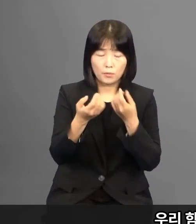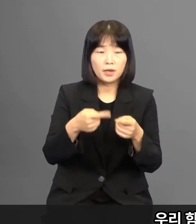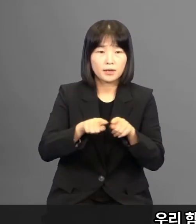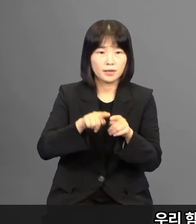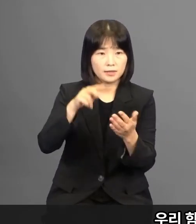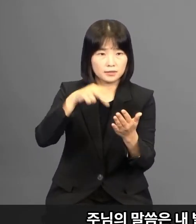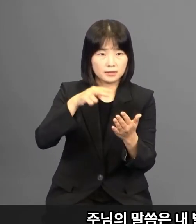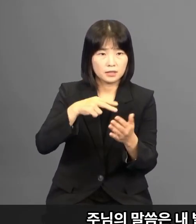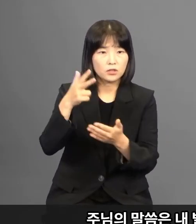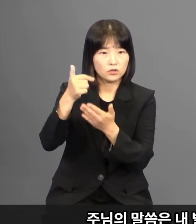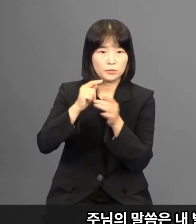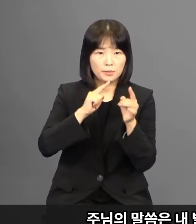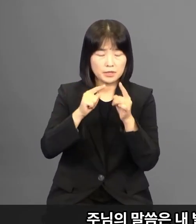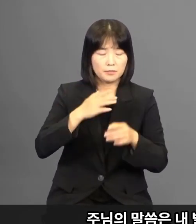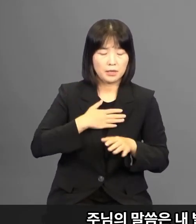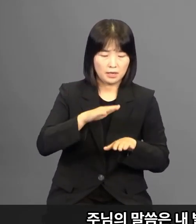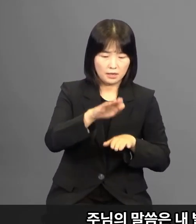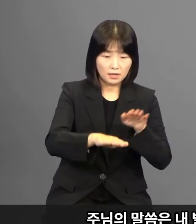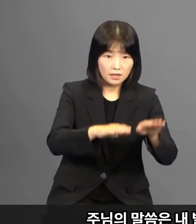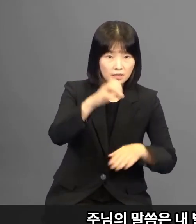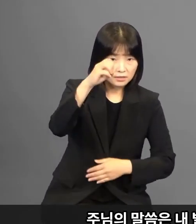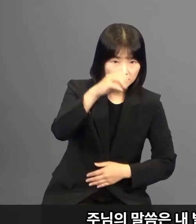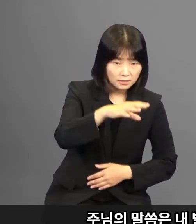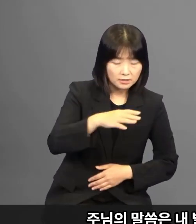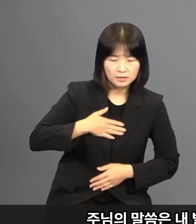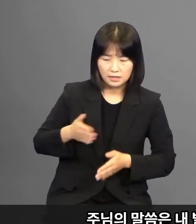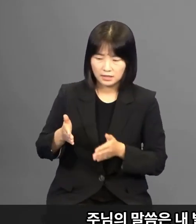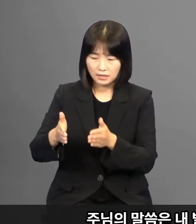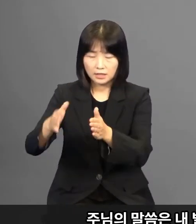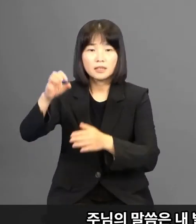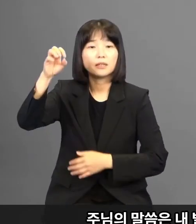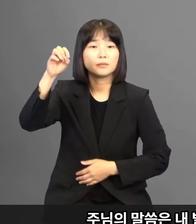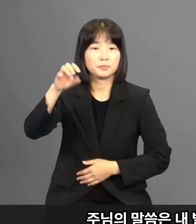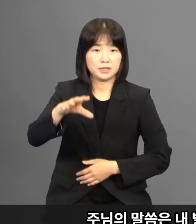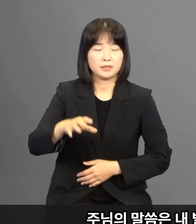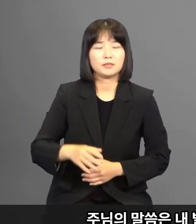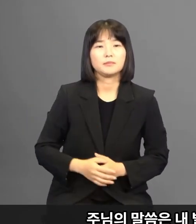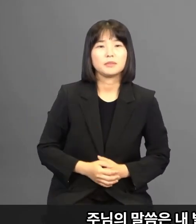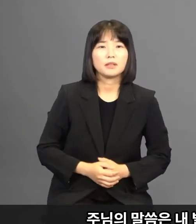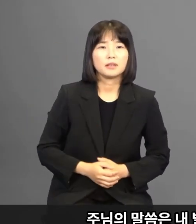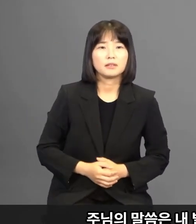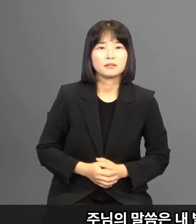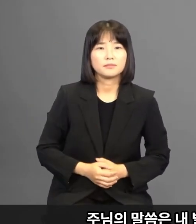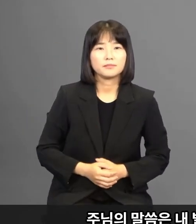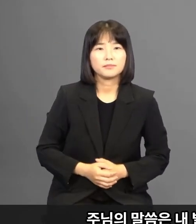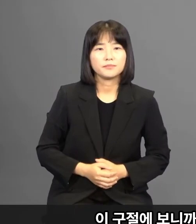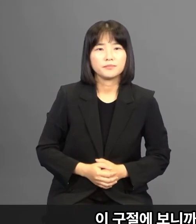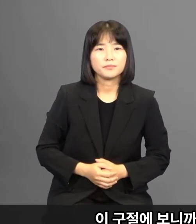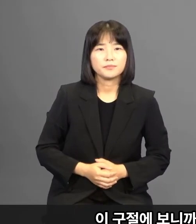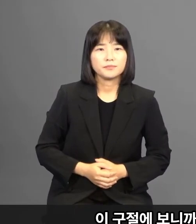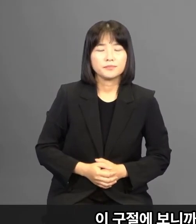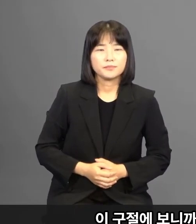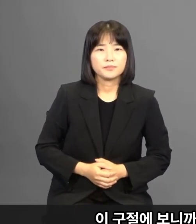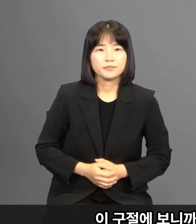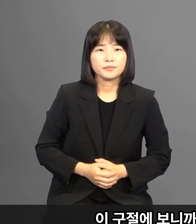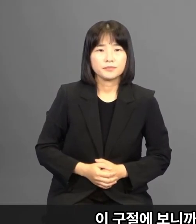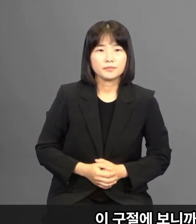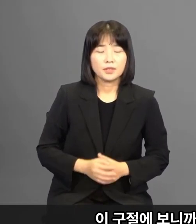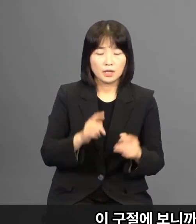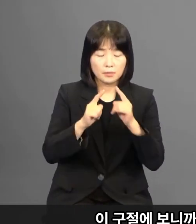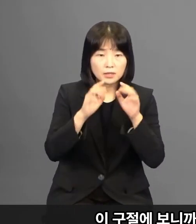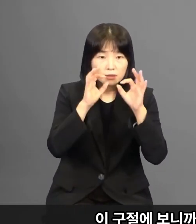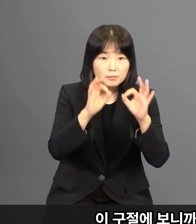읽겠습니다. 시작. 주님의 말씀은 내 발의 등불이요 내 길의 빛입니다. 이 구절에